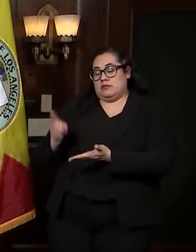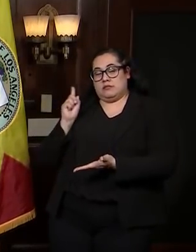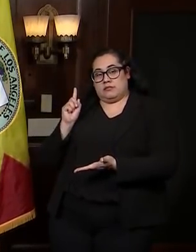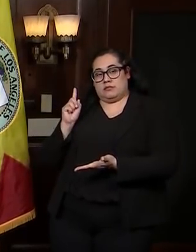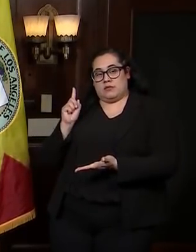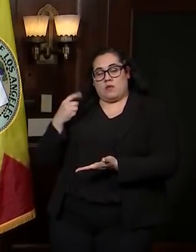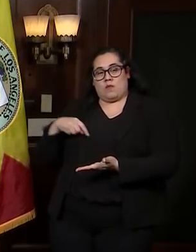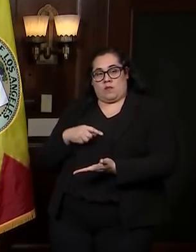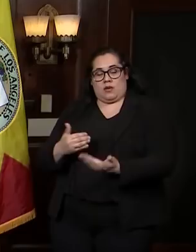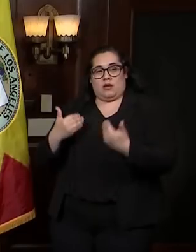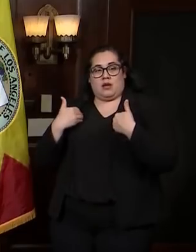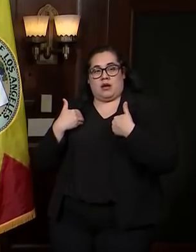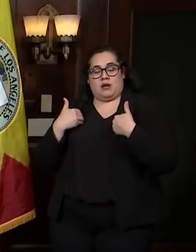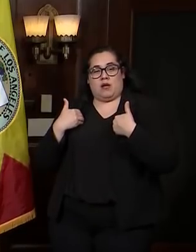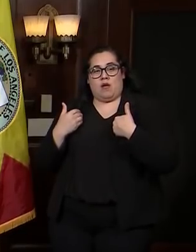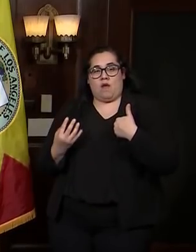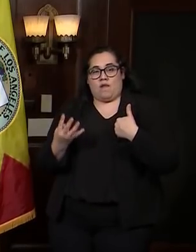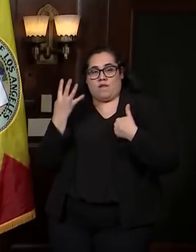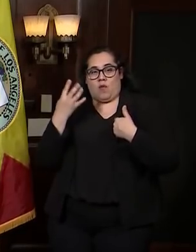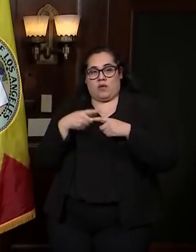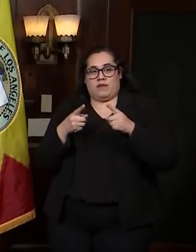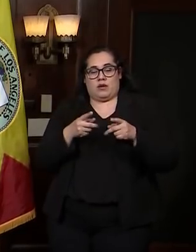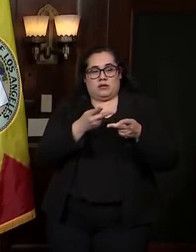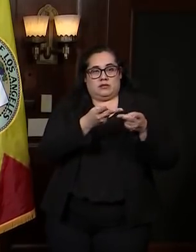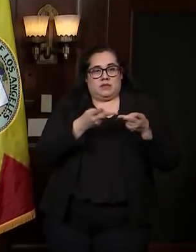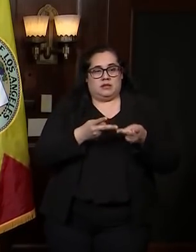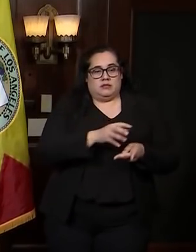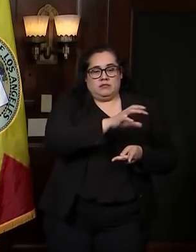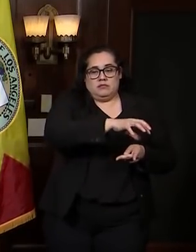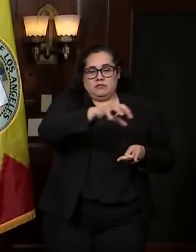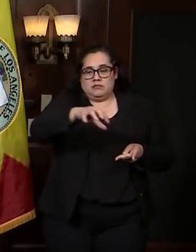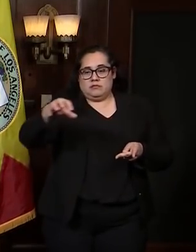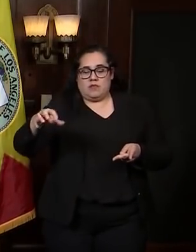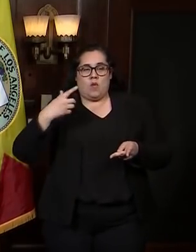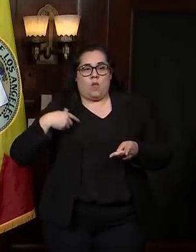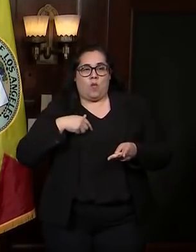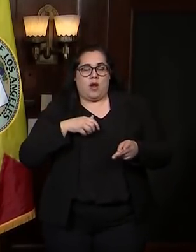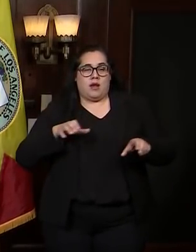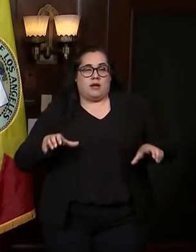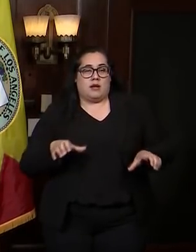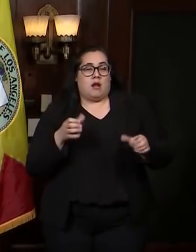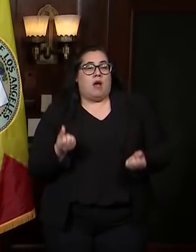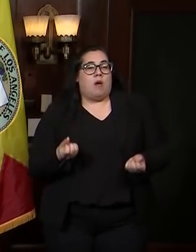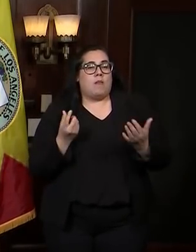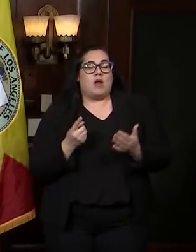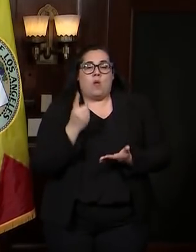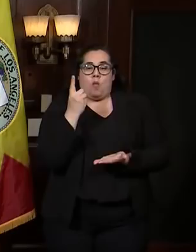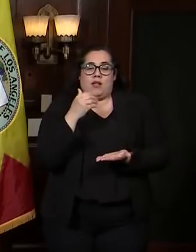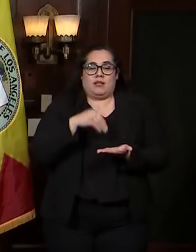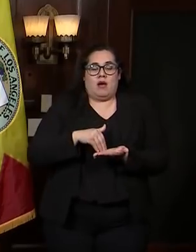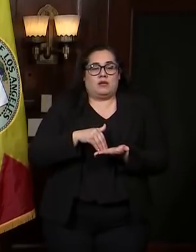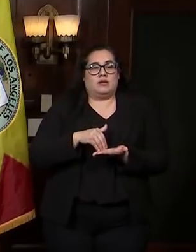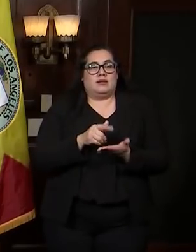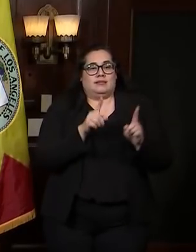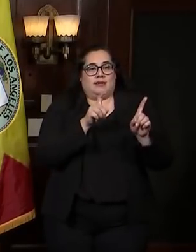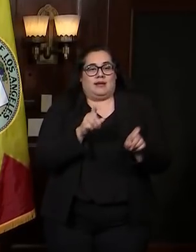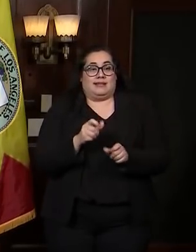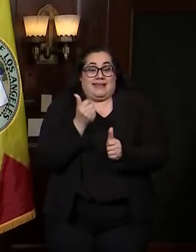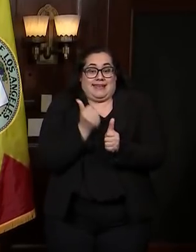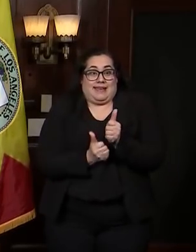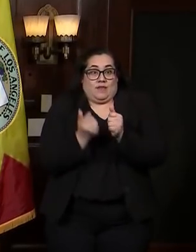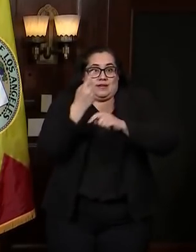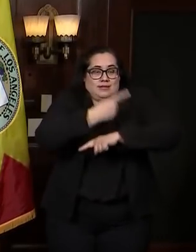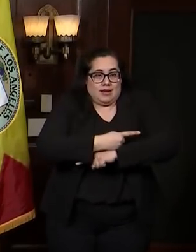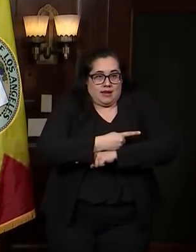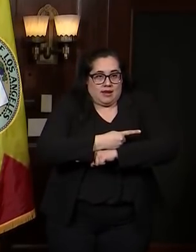pasada tuvimos 4 sitios de pruebas y hacíamos 1,000 pruebas al día. Esta semana